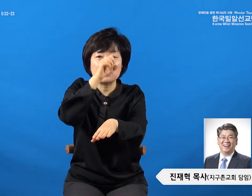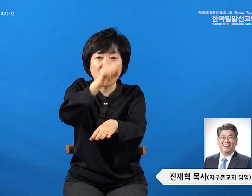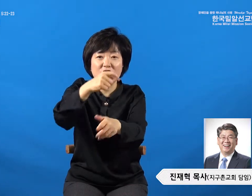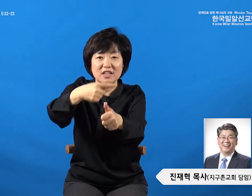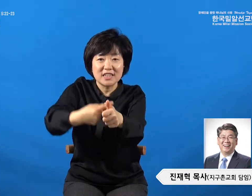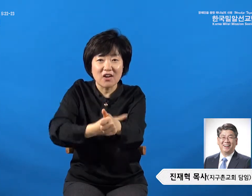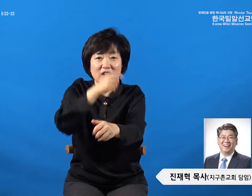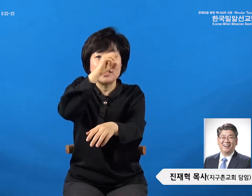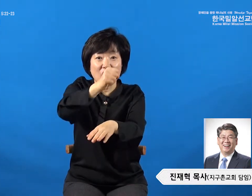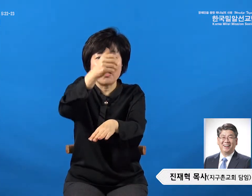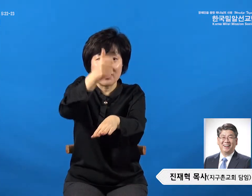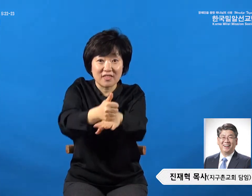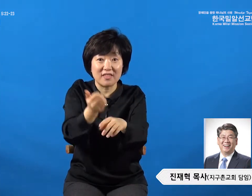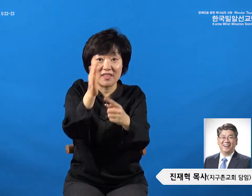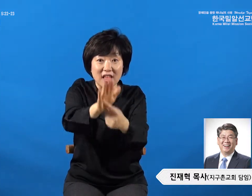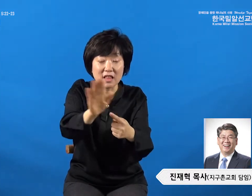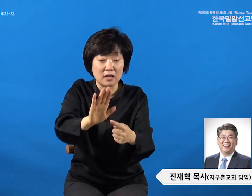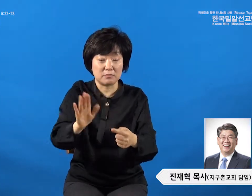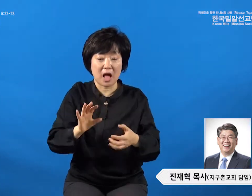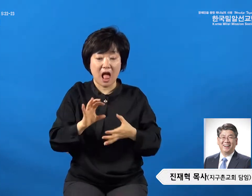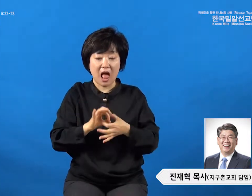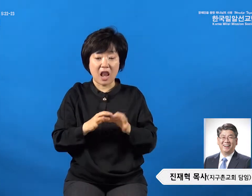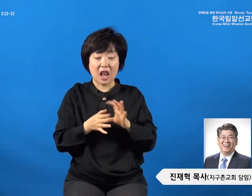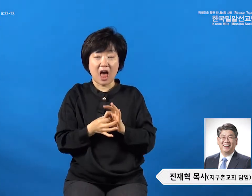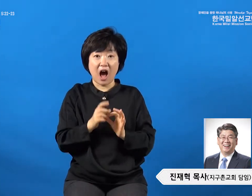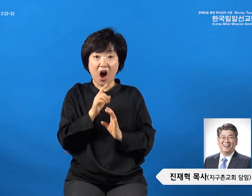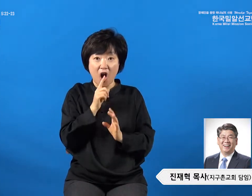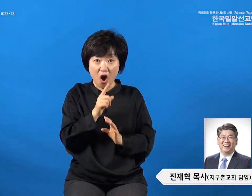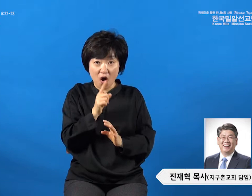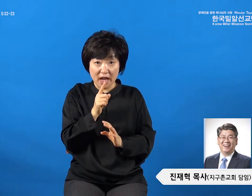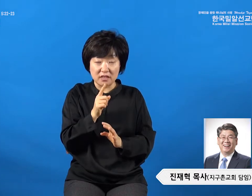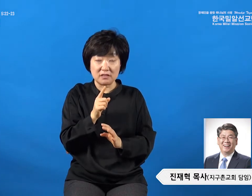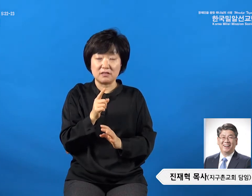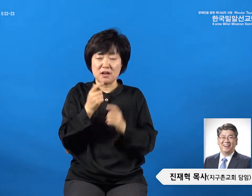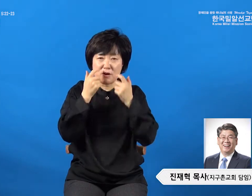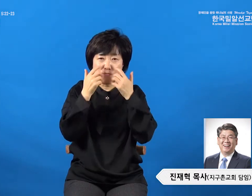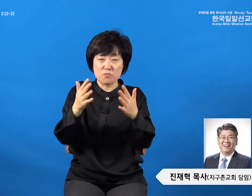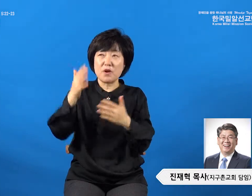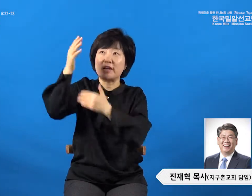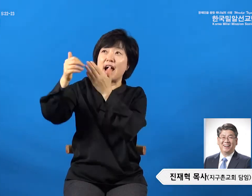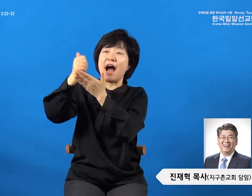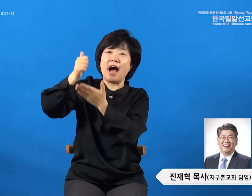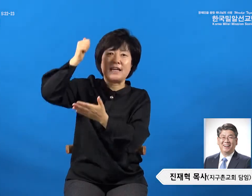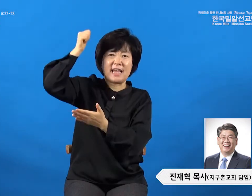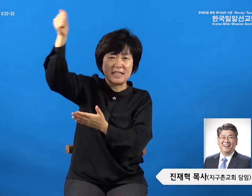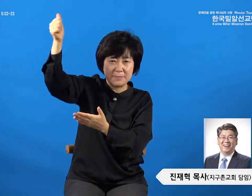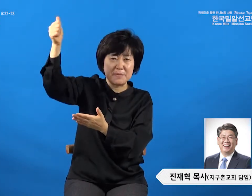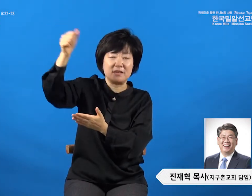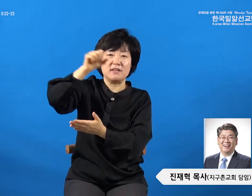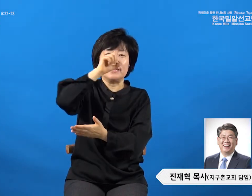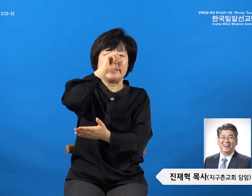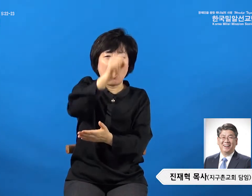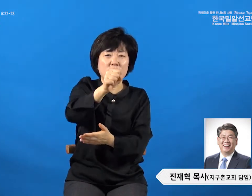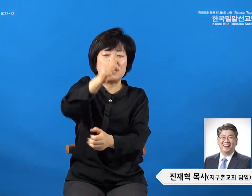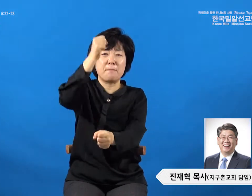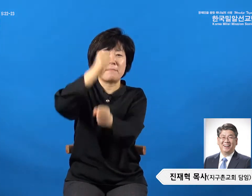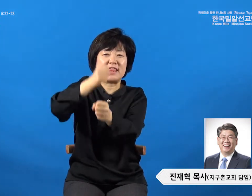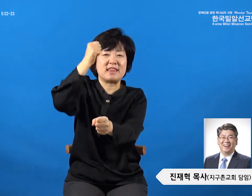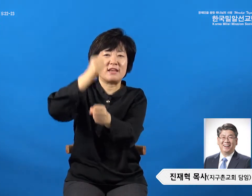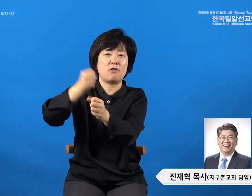보일지 모르지만 헬라 원어에는 분명한 주어, 그 선을 이루시는 주체가 등장합니다.